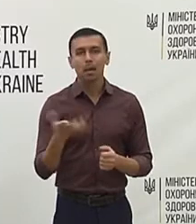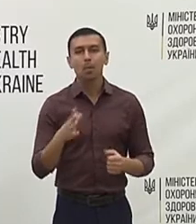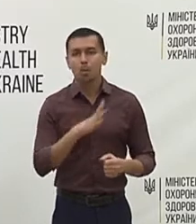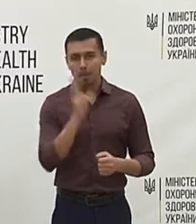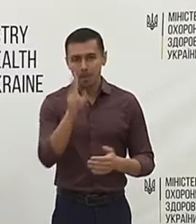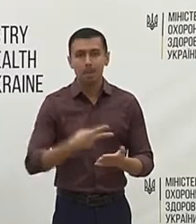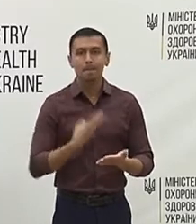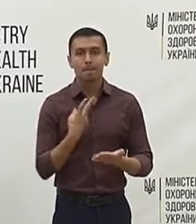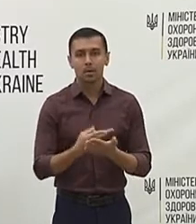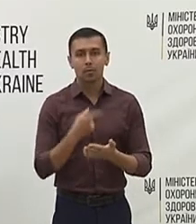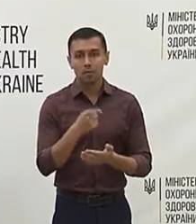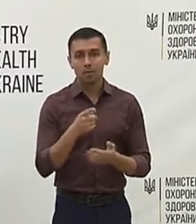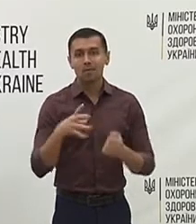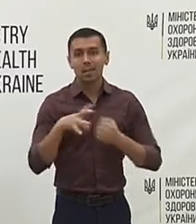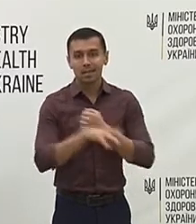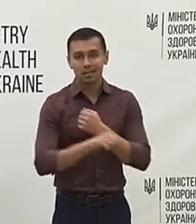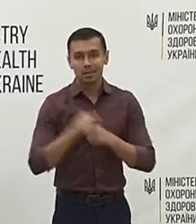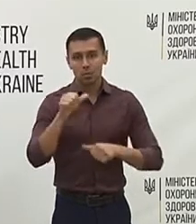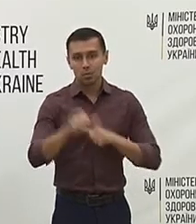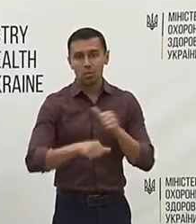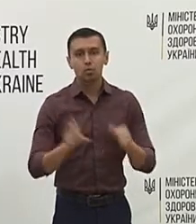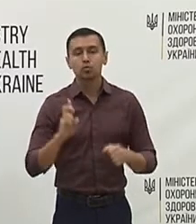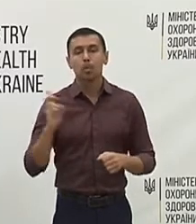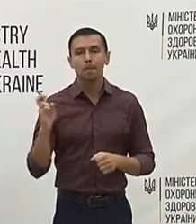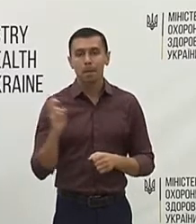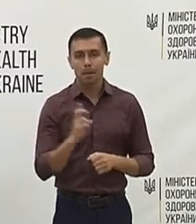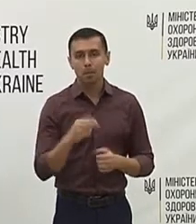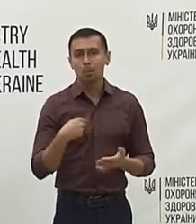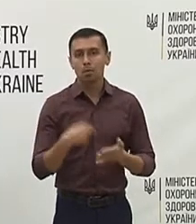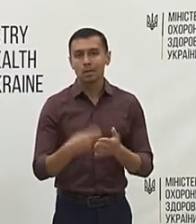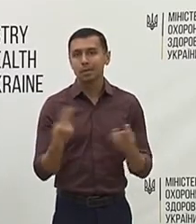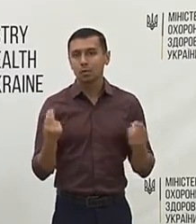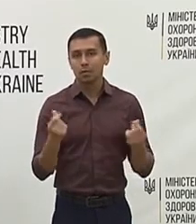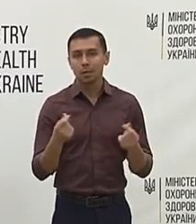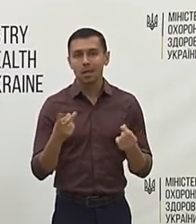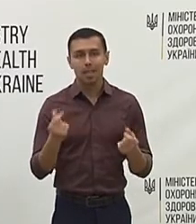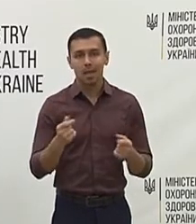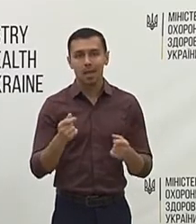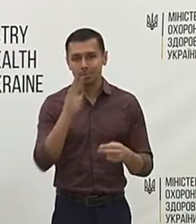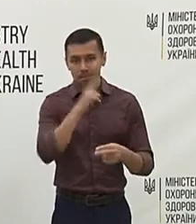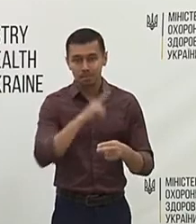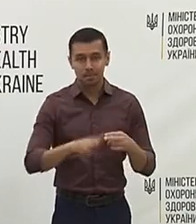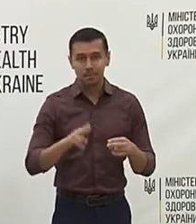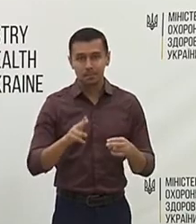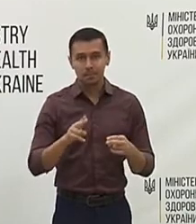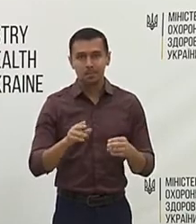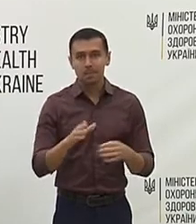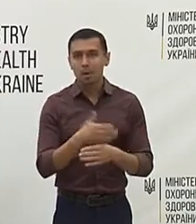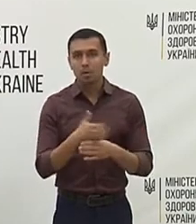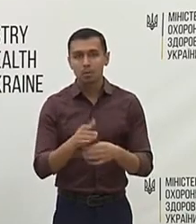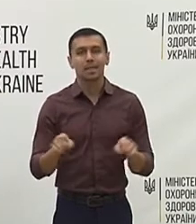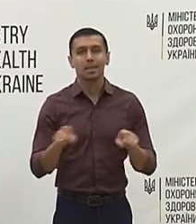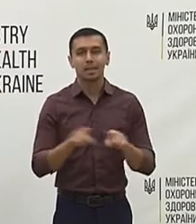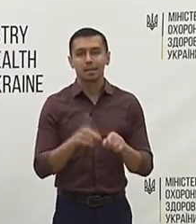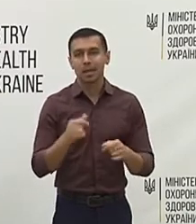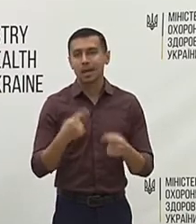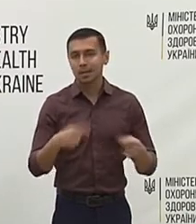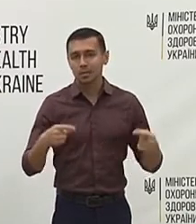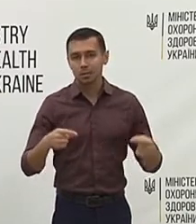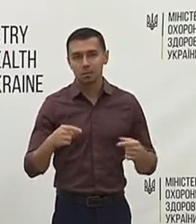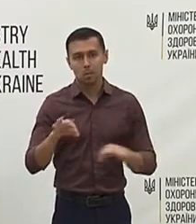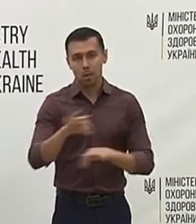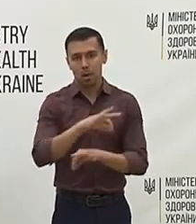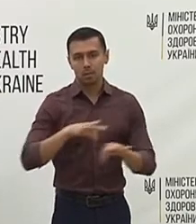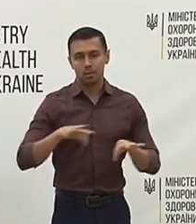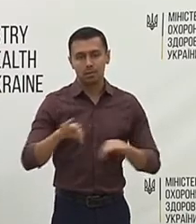було передбачено, воно в кінці року для того, щоб бюджетні кошти не згоріли, перерозподілено так само на інші